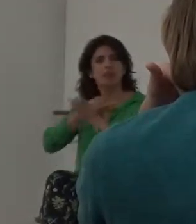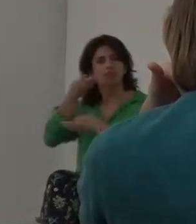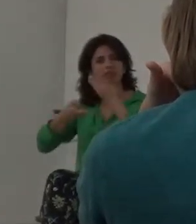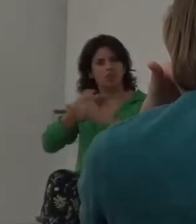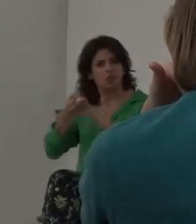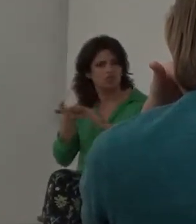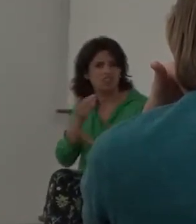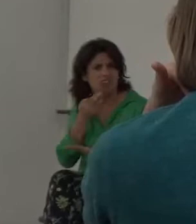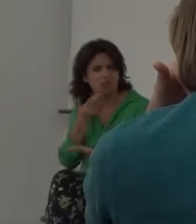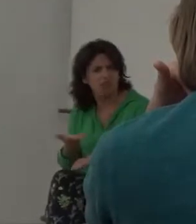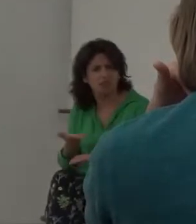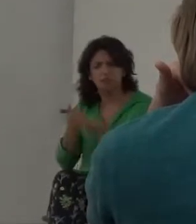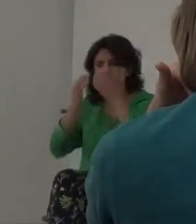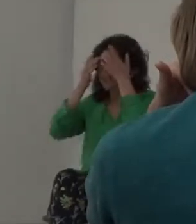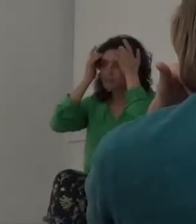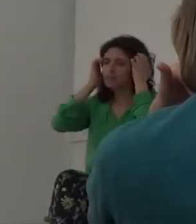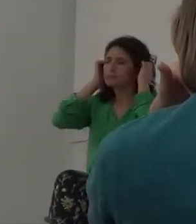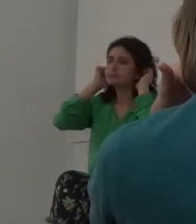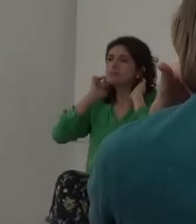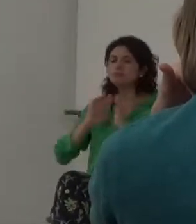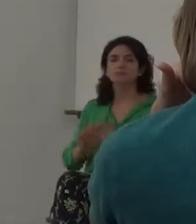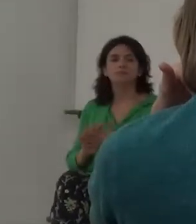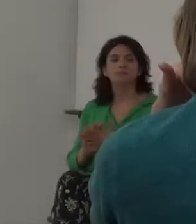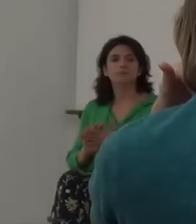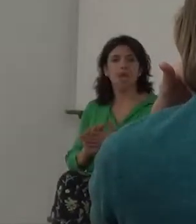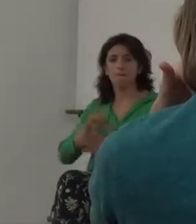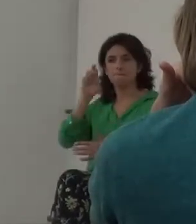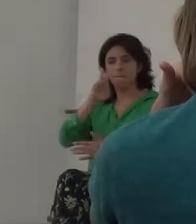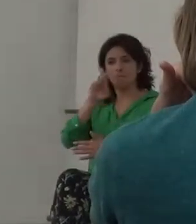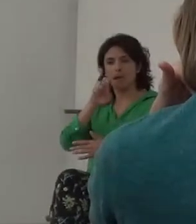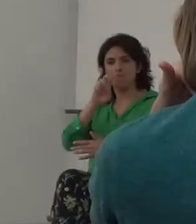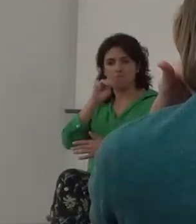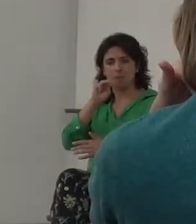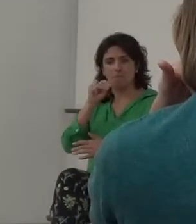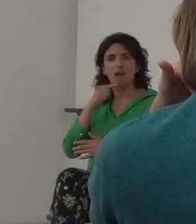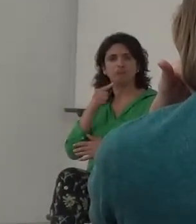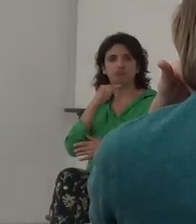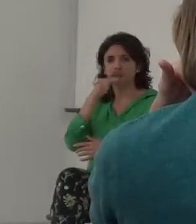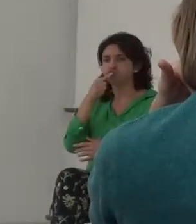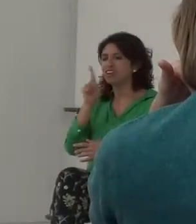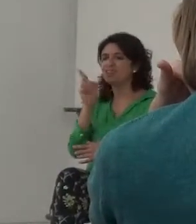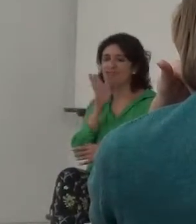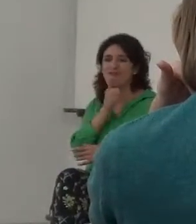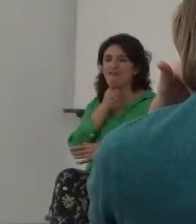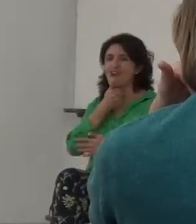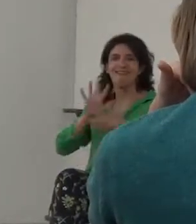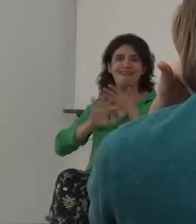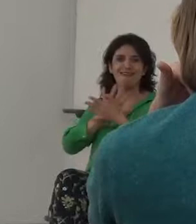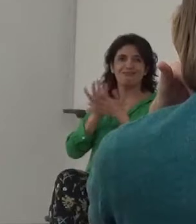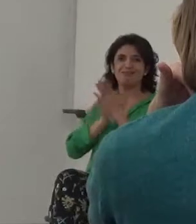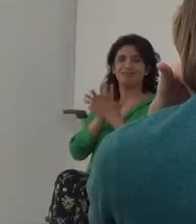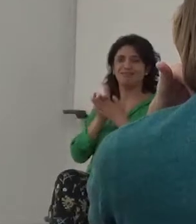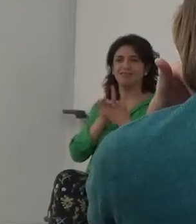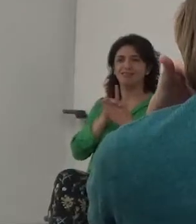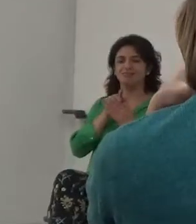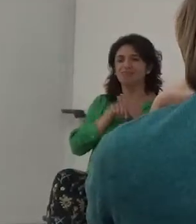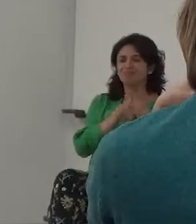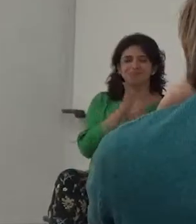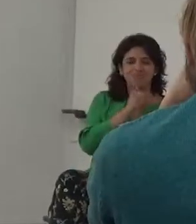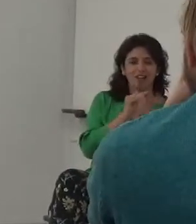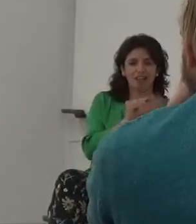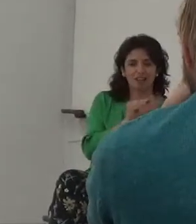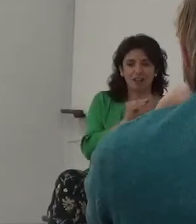también. Bueno, padres oyentes que no manejan la lengua de señas, por lo tanto el único contacto es la escuela,